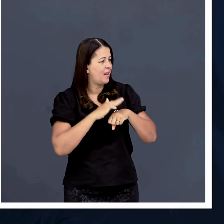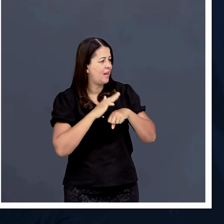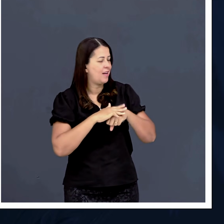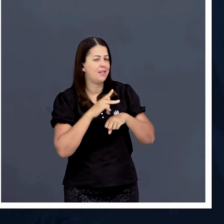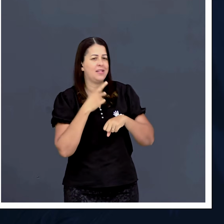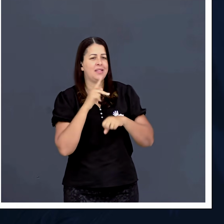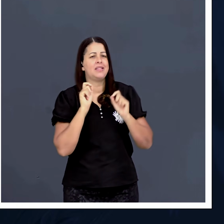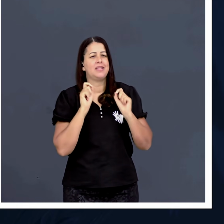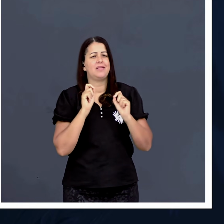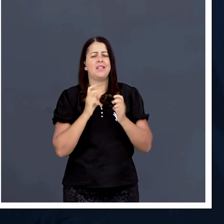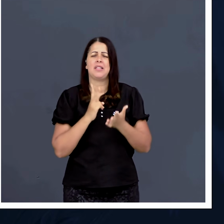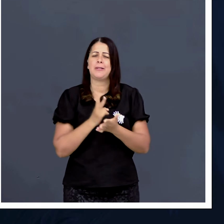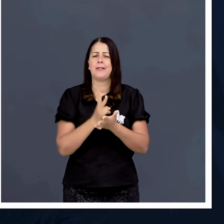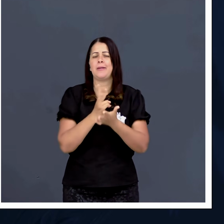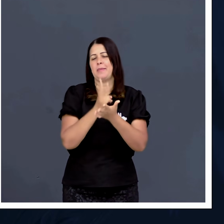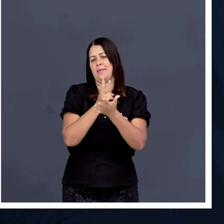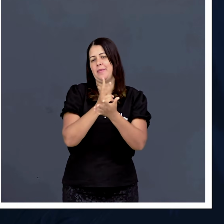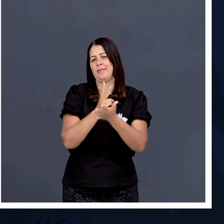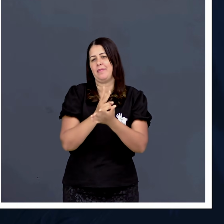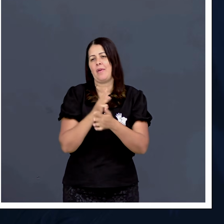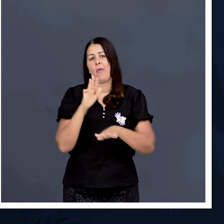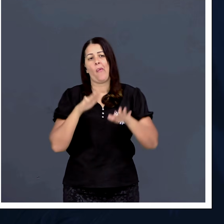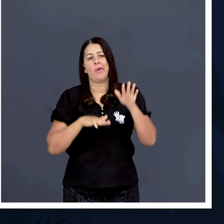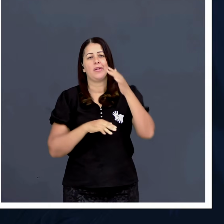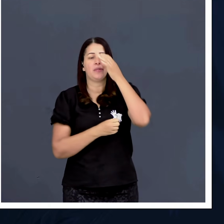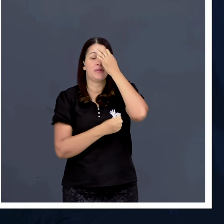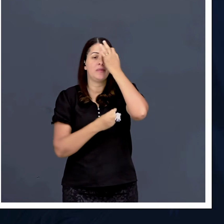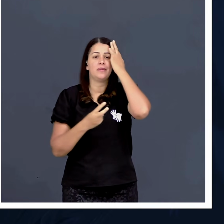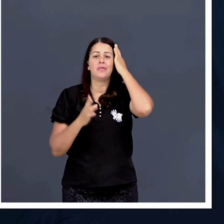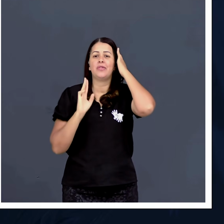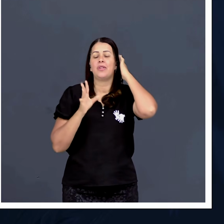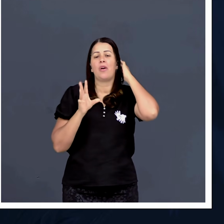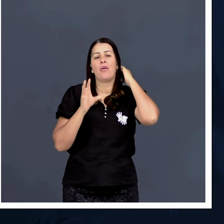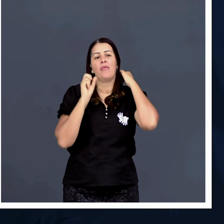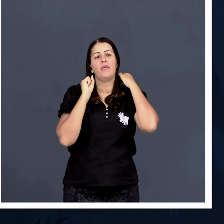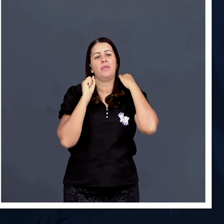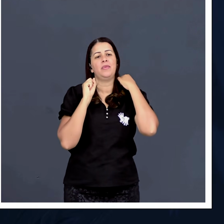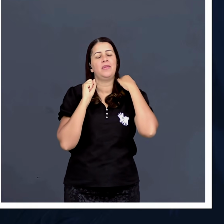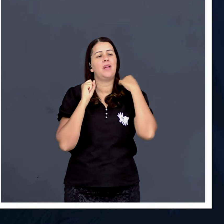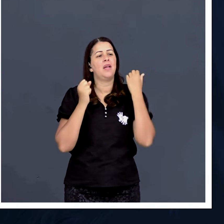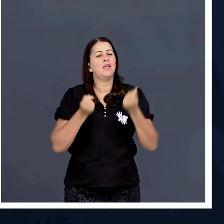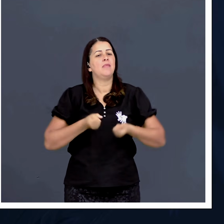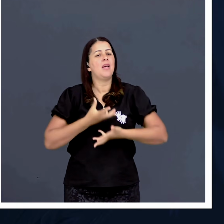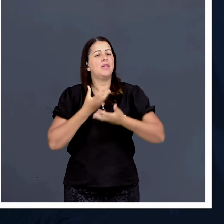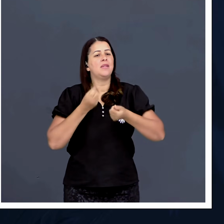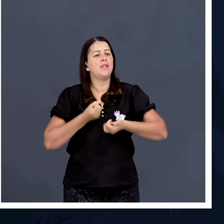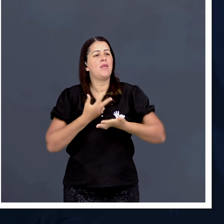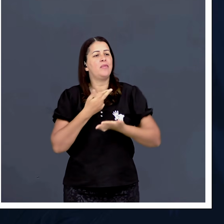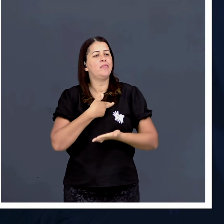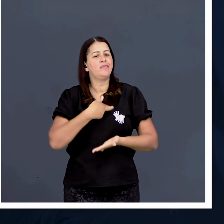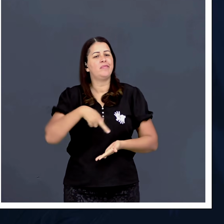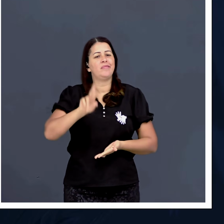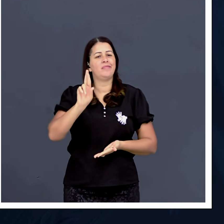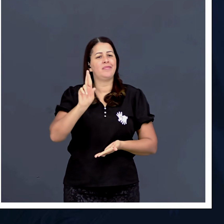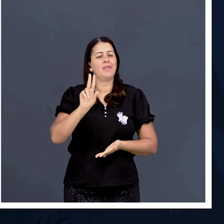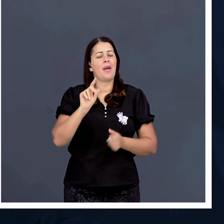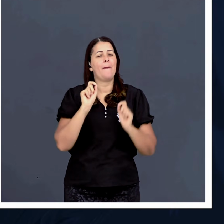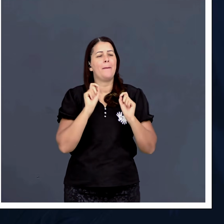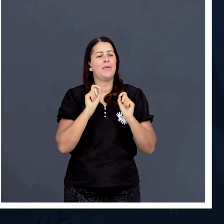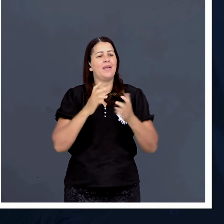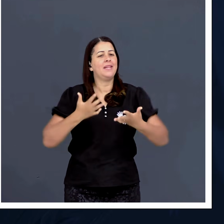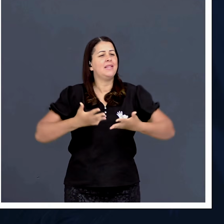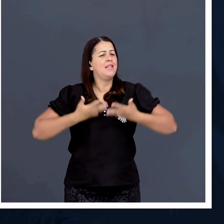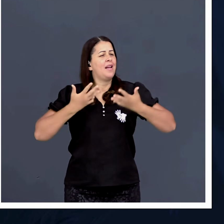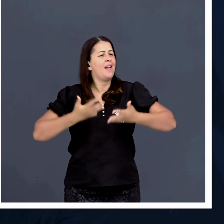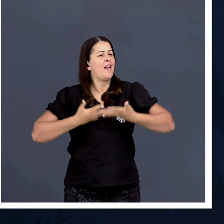maneira recorrente. Quantas vezes nós já ouvimos essa expressão que o cristão, ele deve se